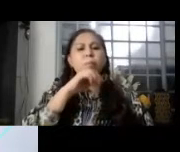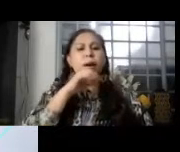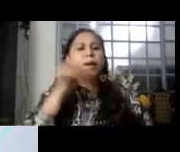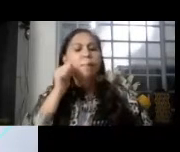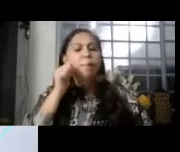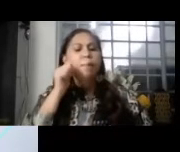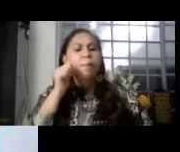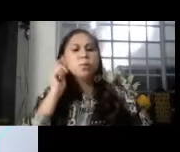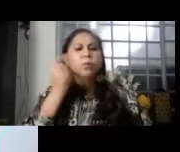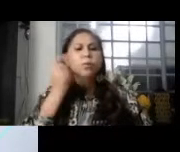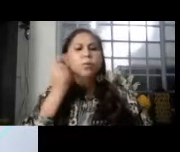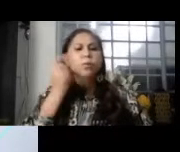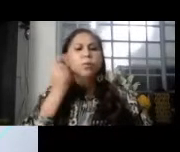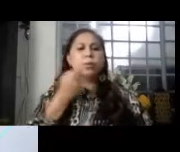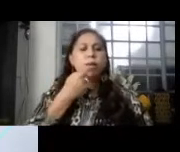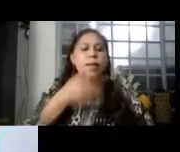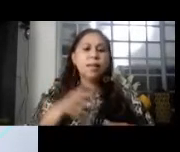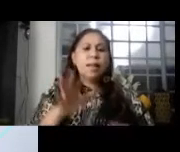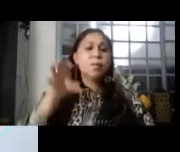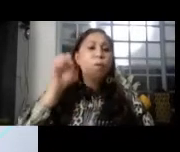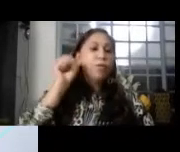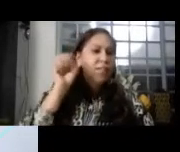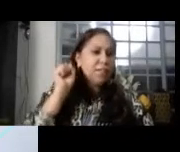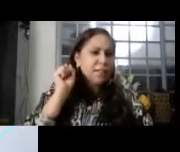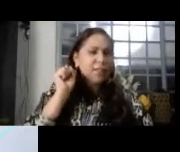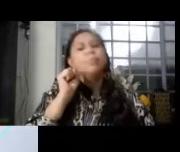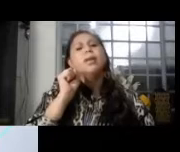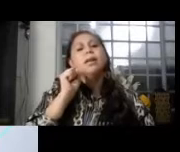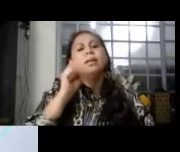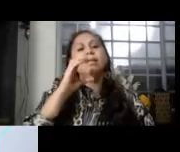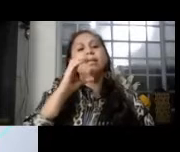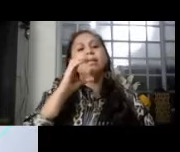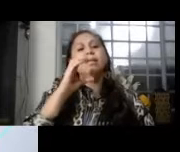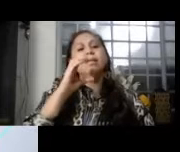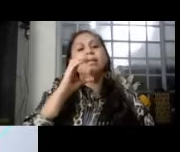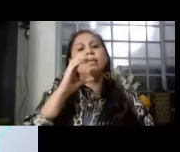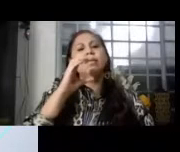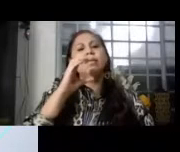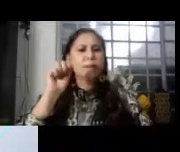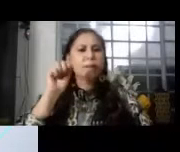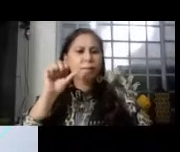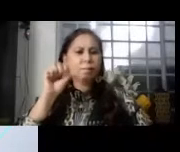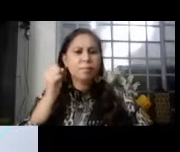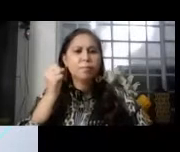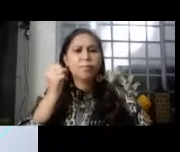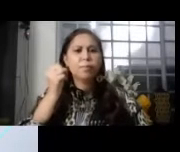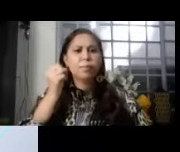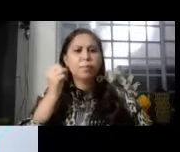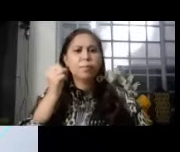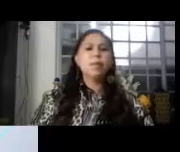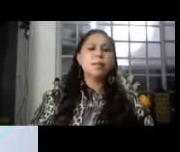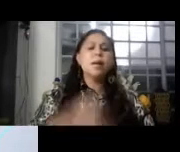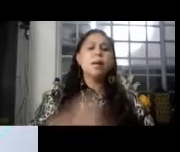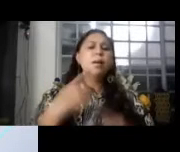o pai e a mãe é surdo, ele nasce ouvinte, então ele é chamado de coda,